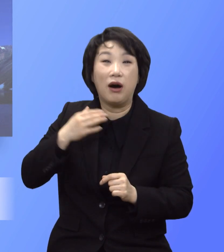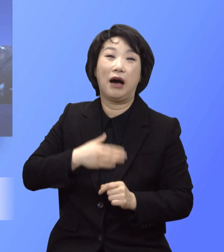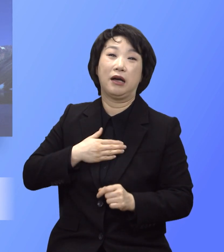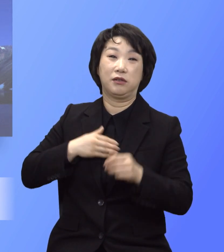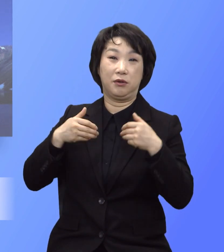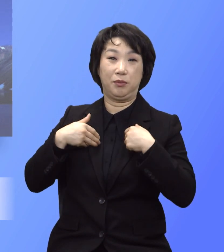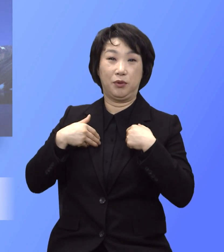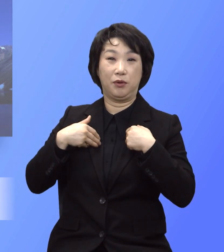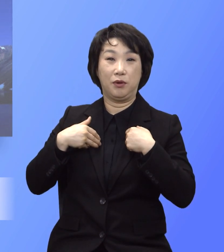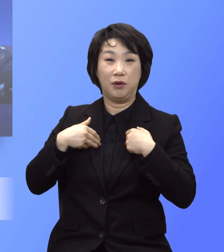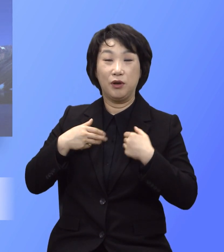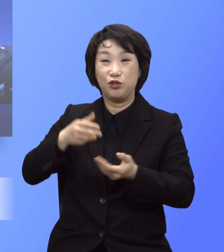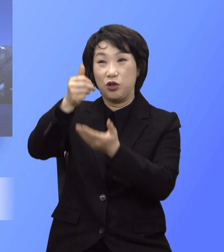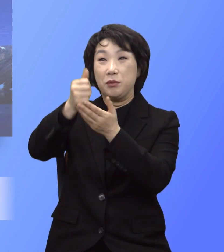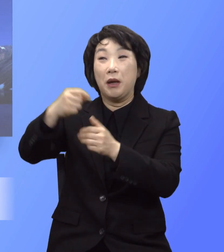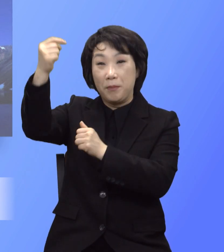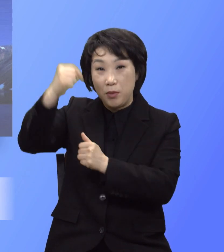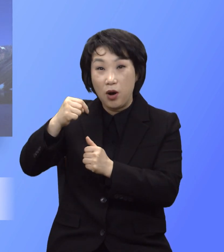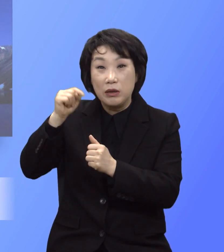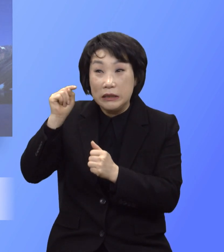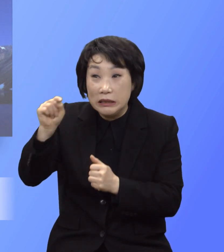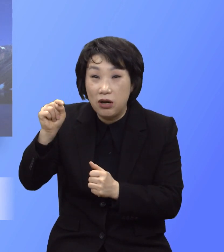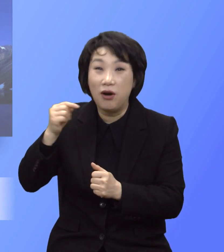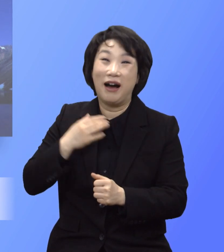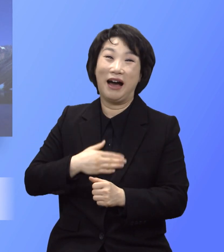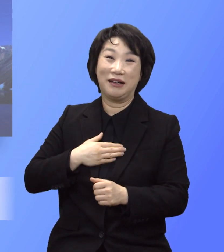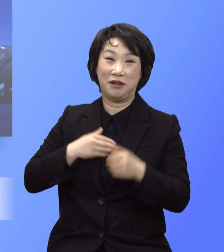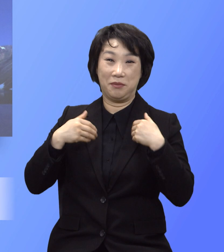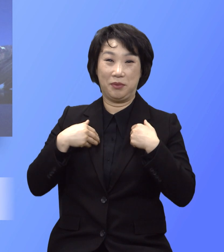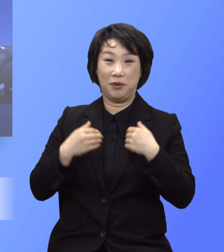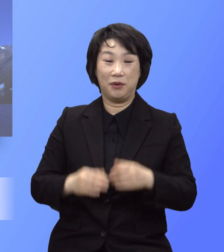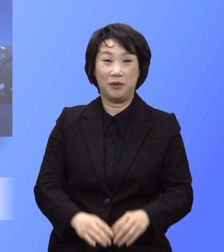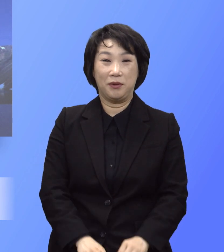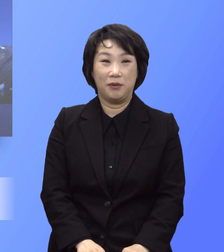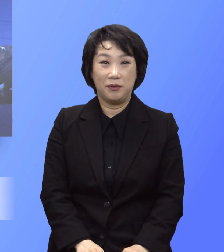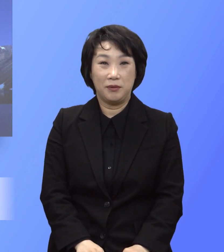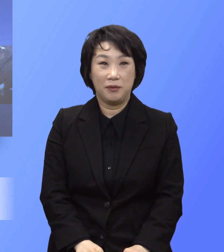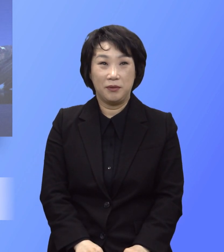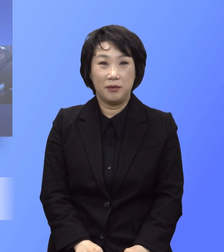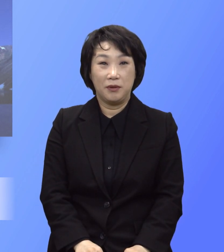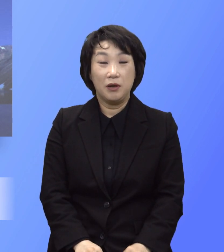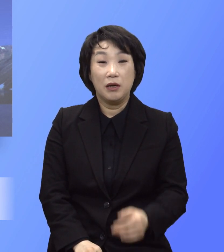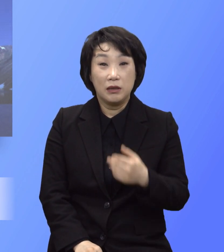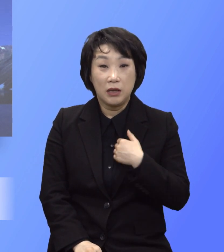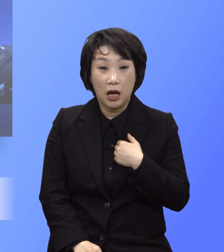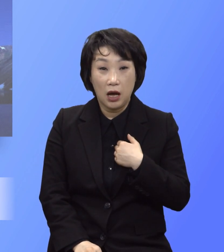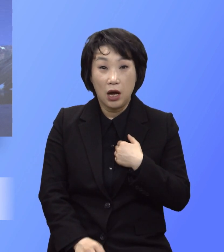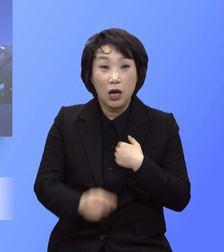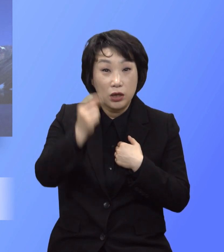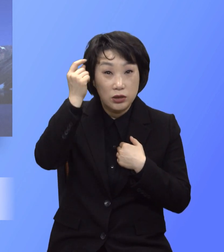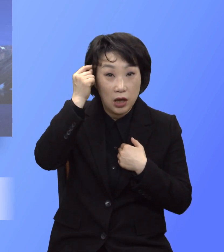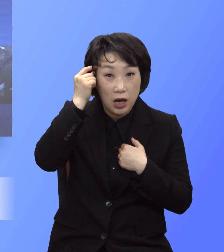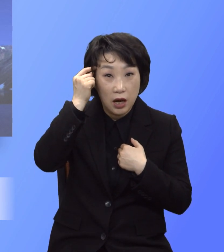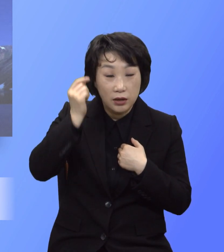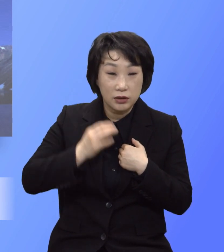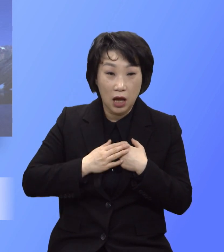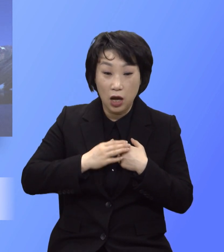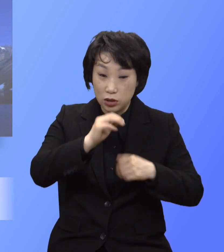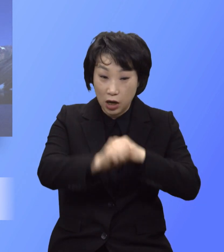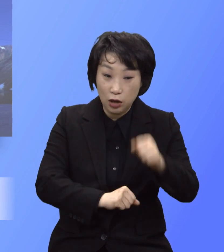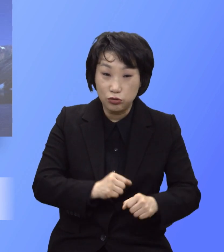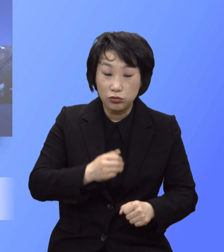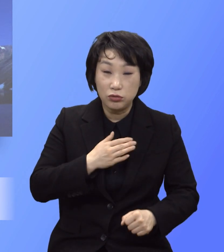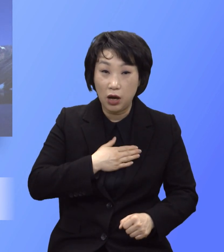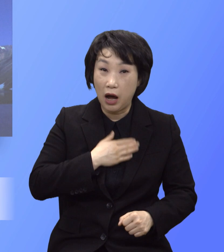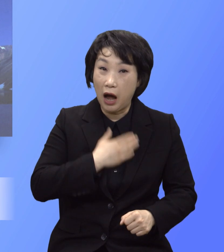되고 주님께서 명령하신 그것을 알아야 되는데 내가 내 생각으로 내 임의로